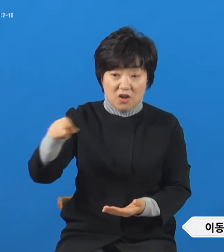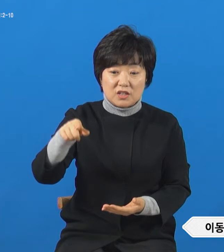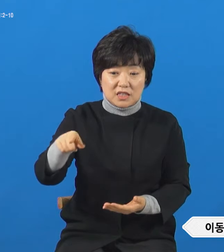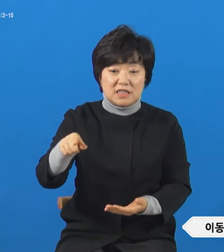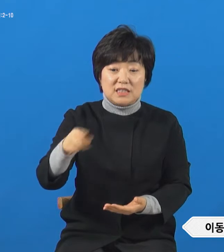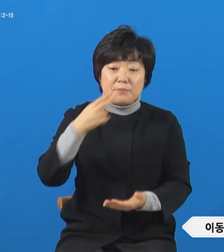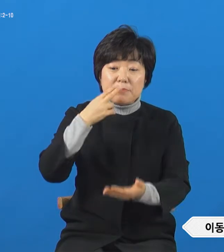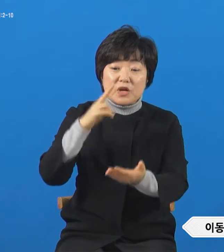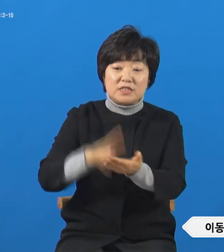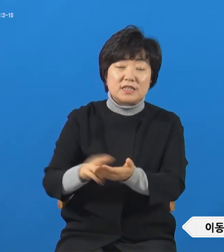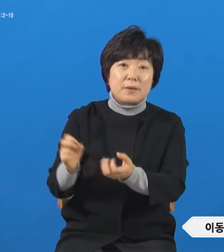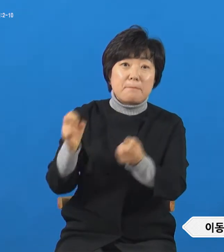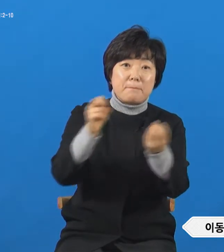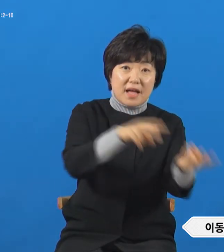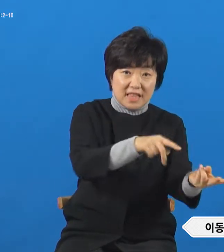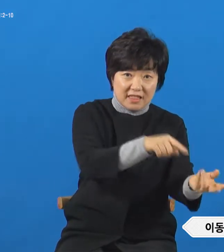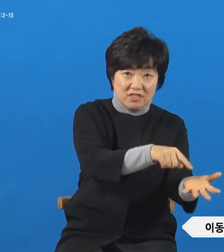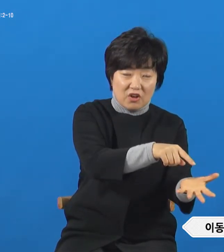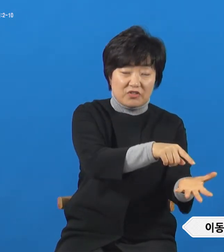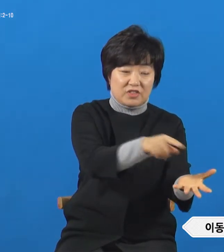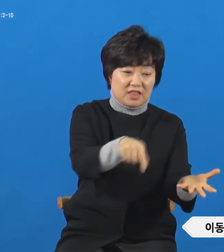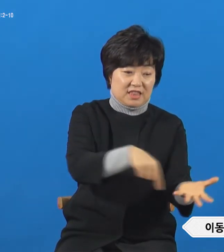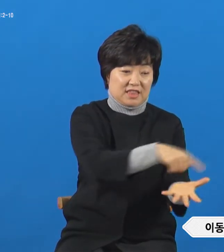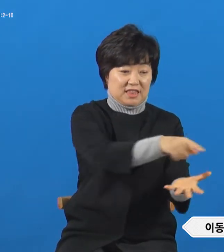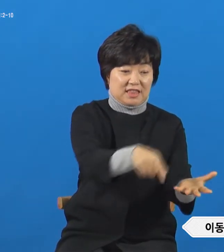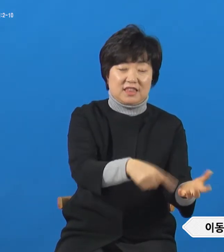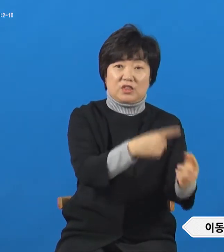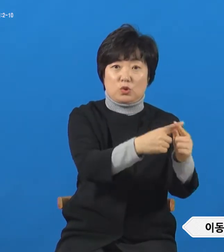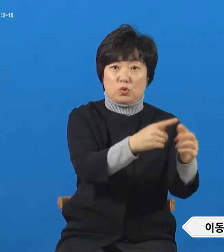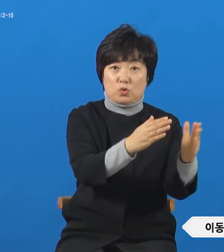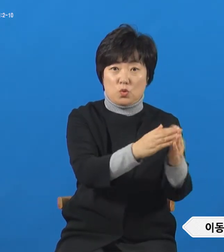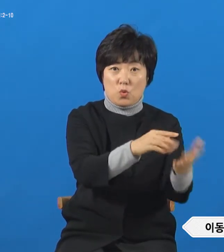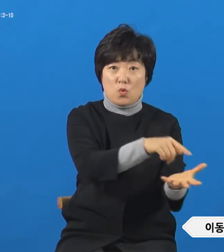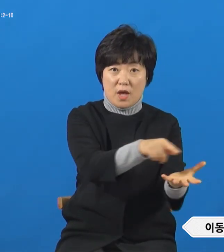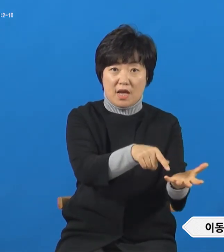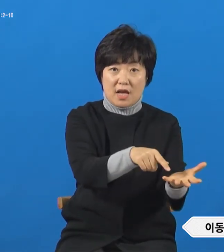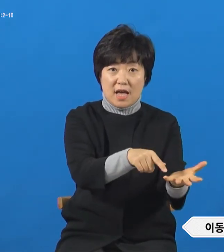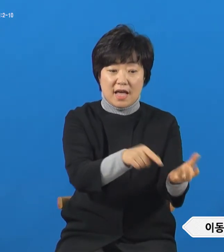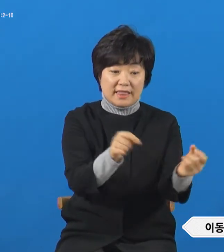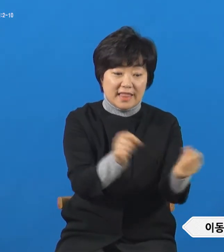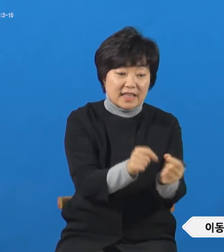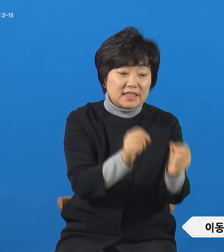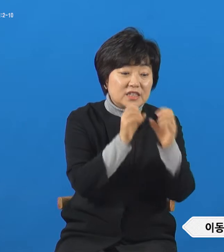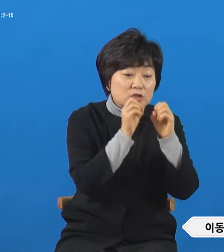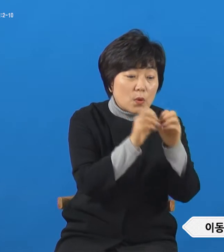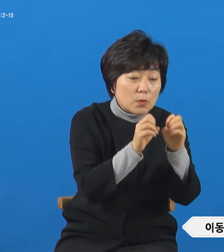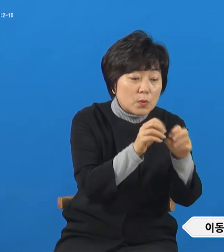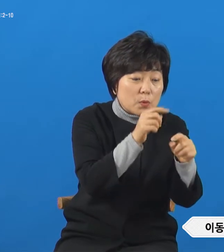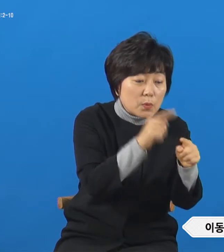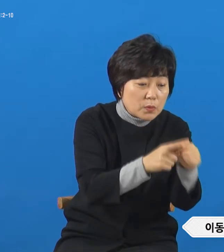교회는 단기 선교의 결과로 생겨진 교회라는 것을 여러분 아십니까?